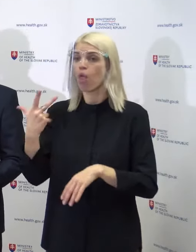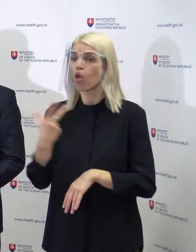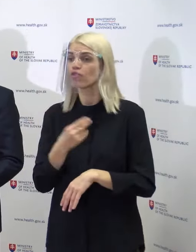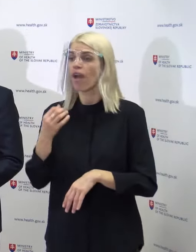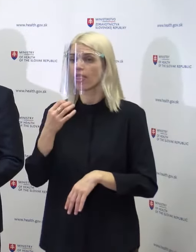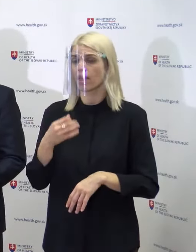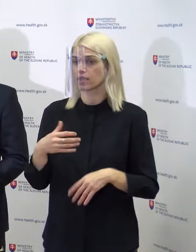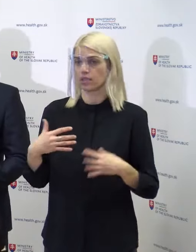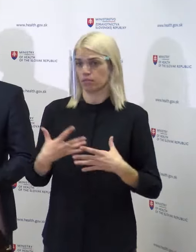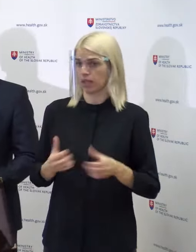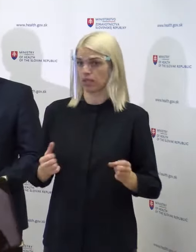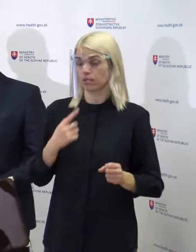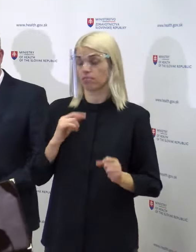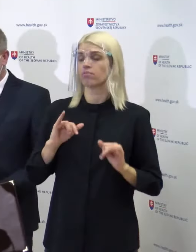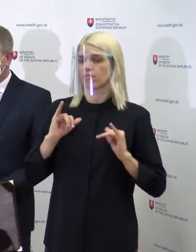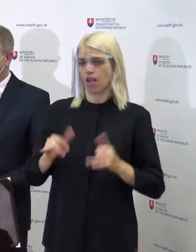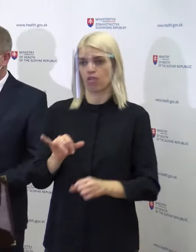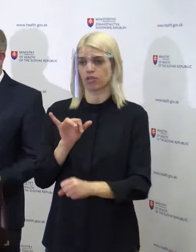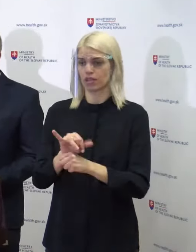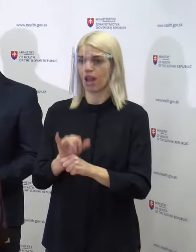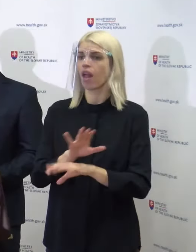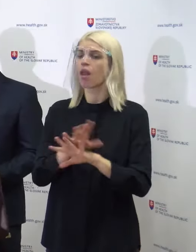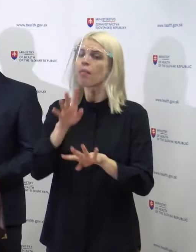Zatiaľ áno, zatiaľ to je tak.